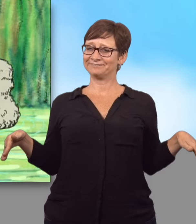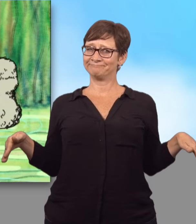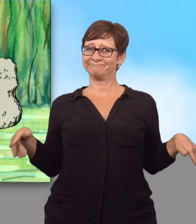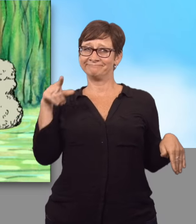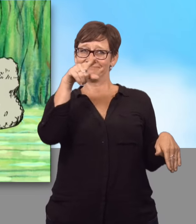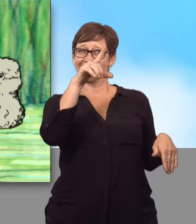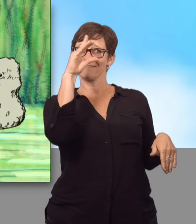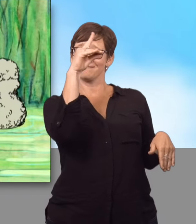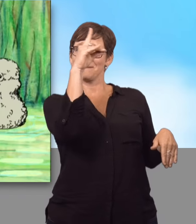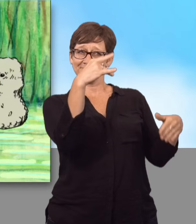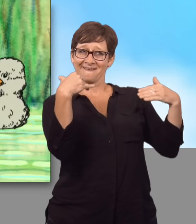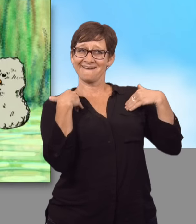gala.